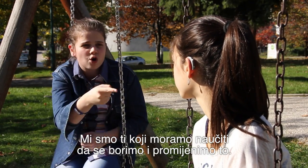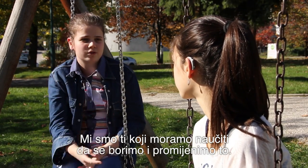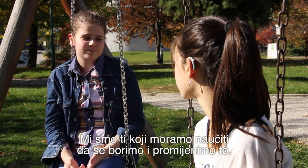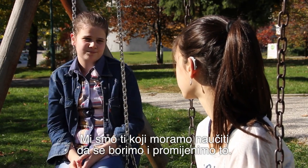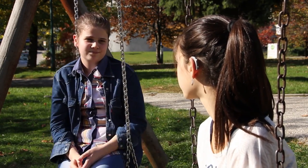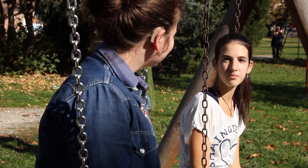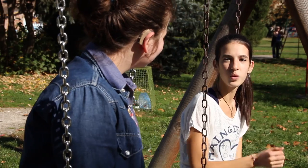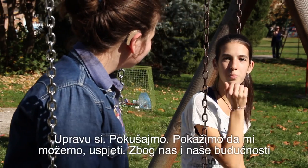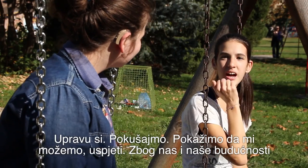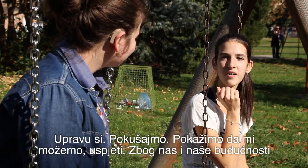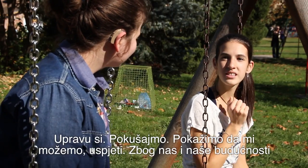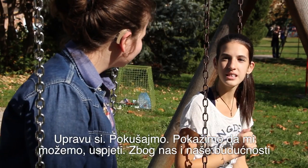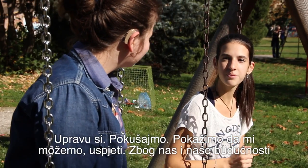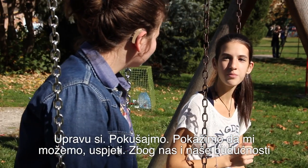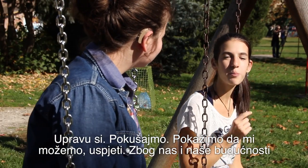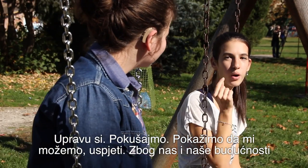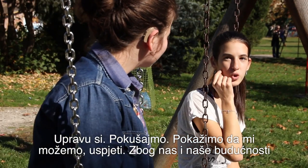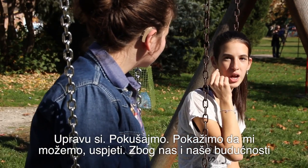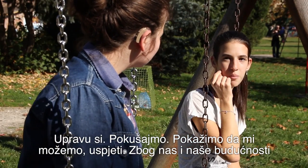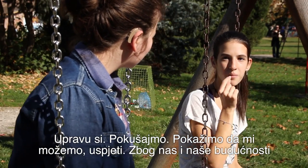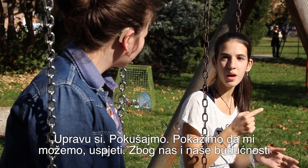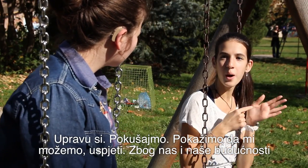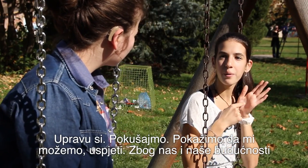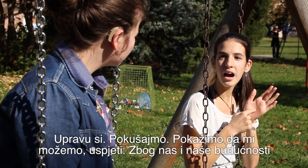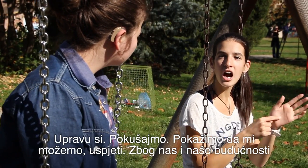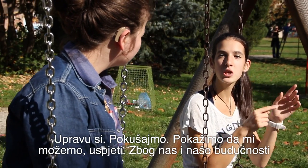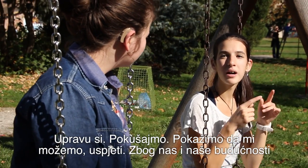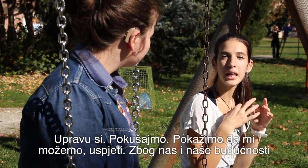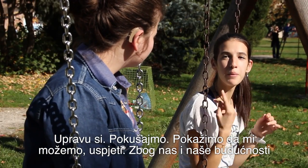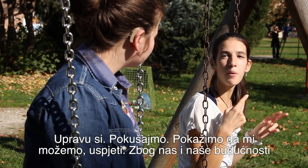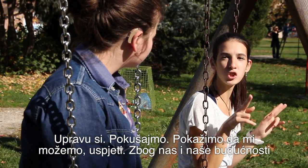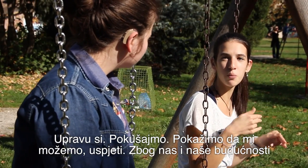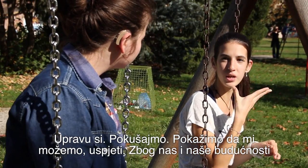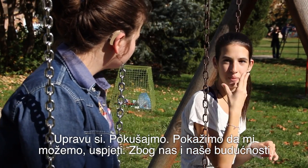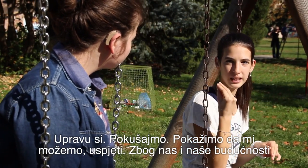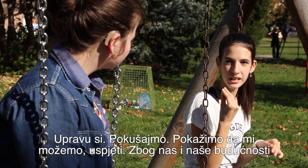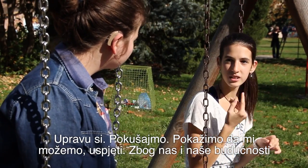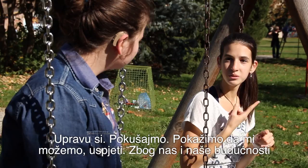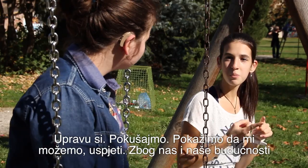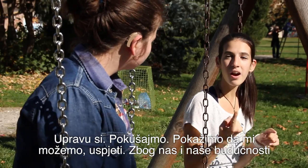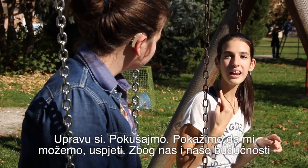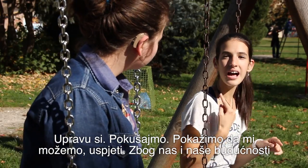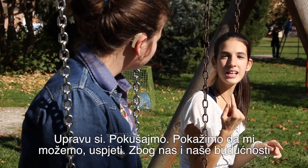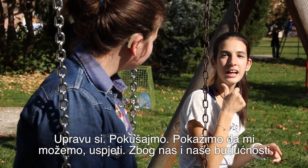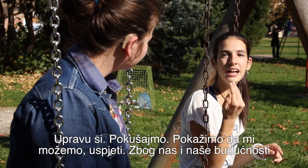tata. U pravi si, pokušajmo, pokao njima da mi možemo uspjeti, zbog nas i